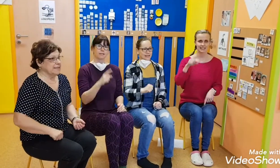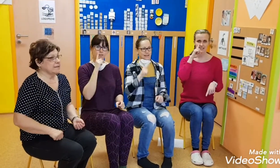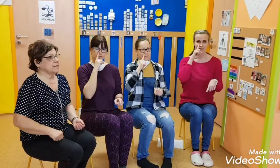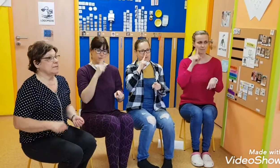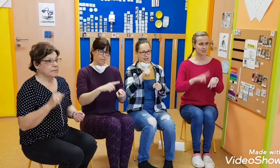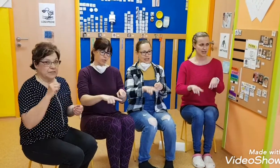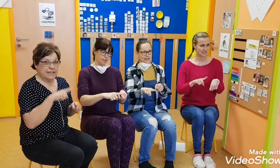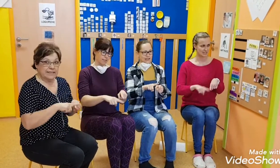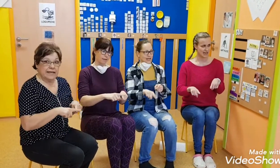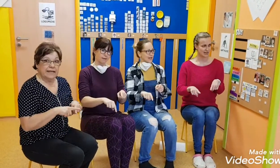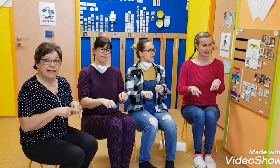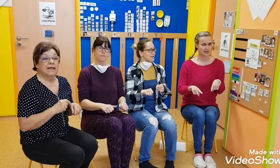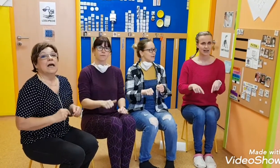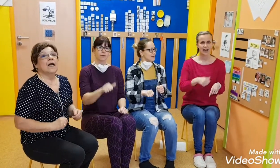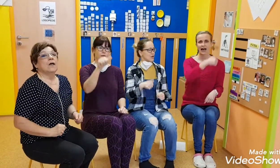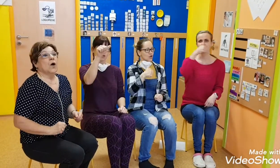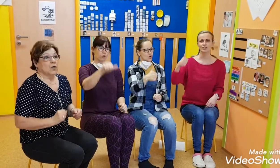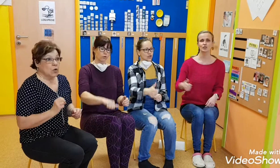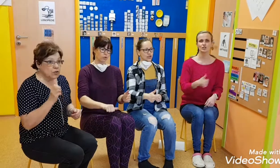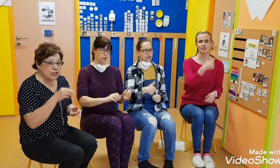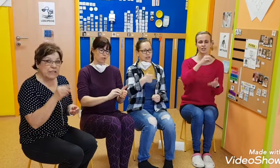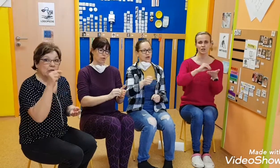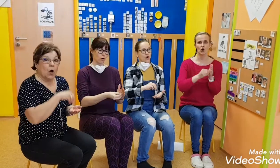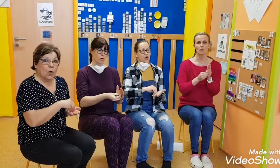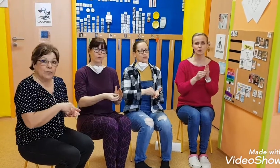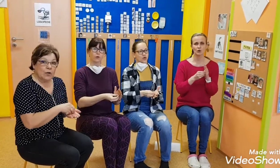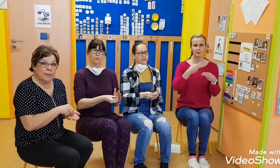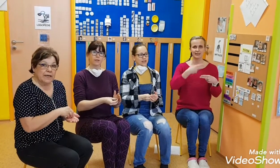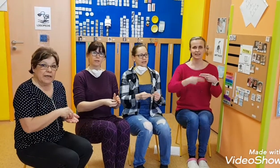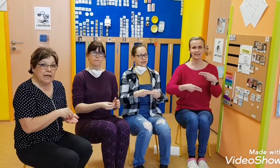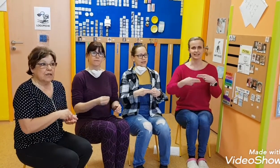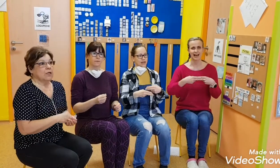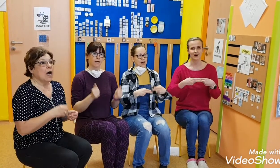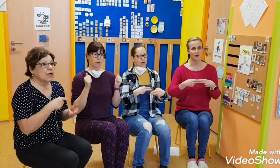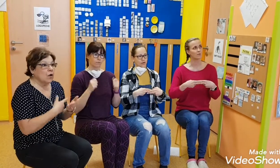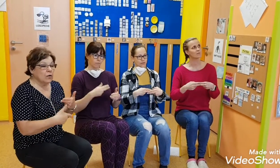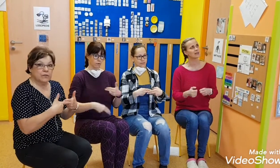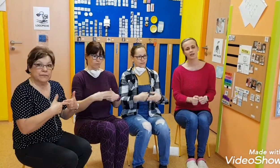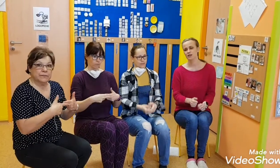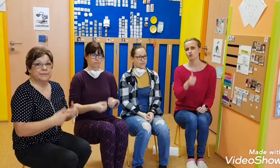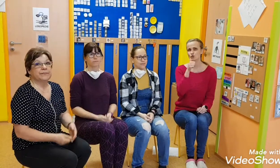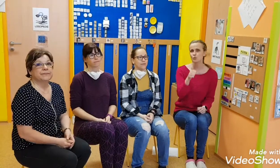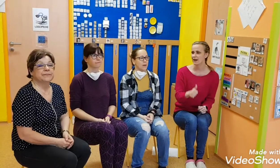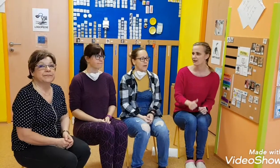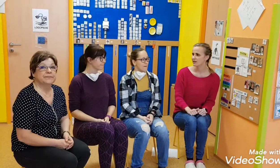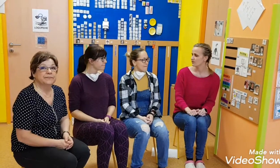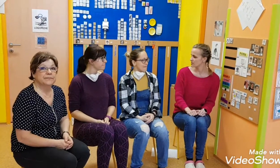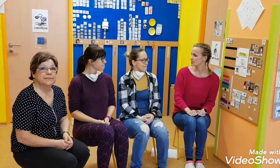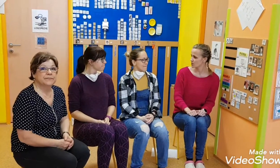měsíc březen a roční období jaro. Super, vy jste